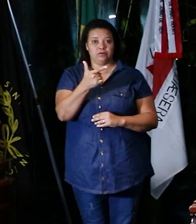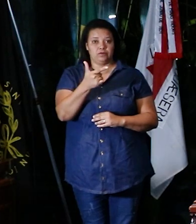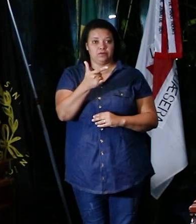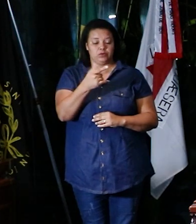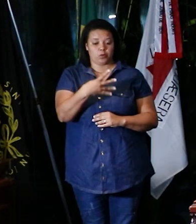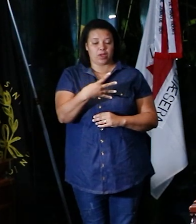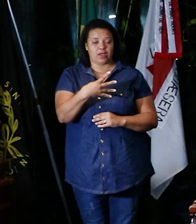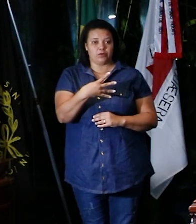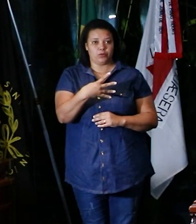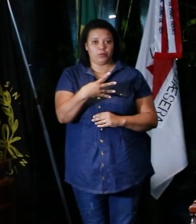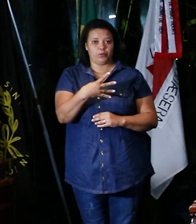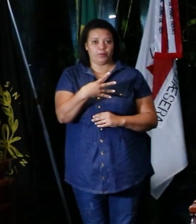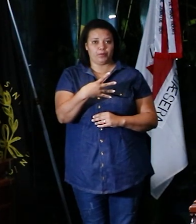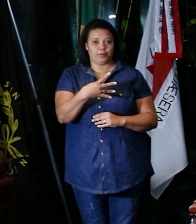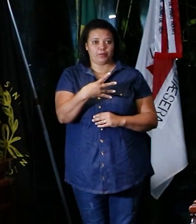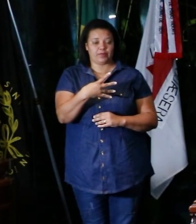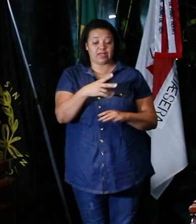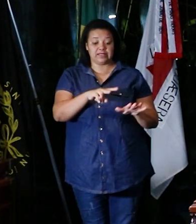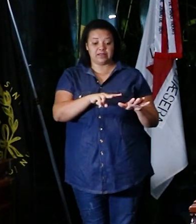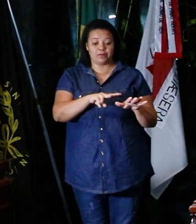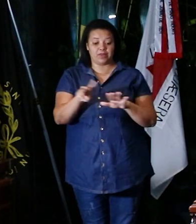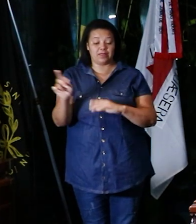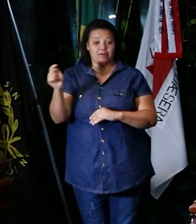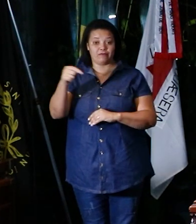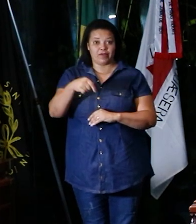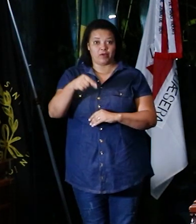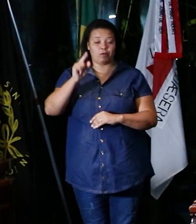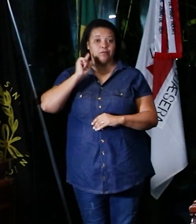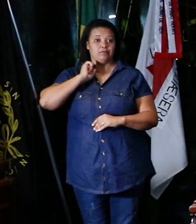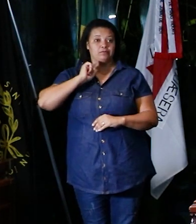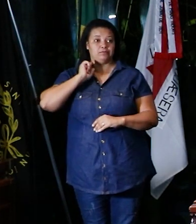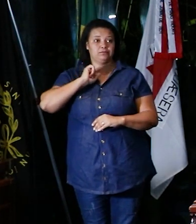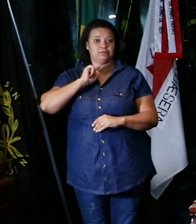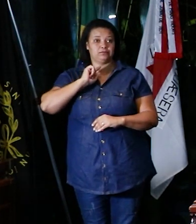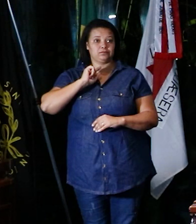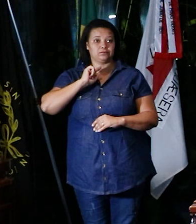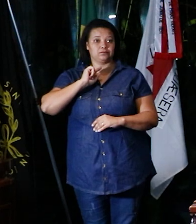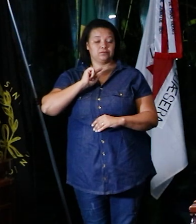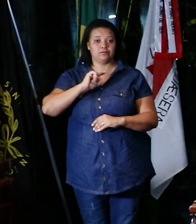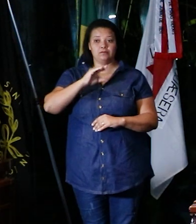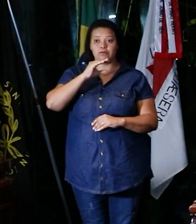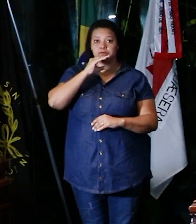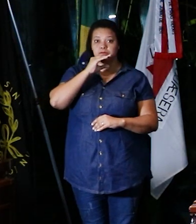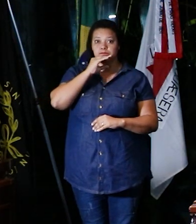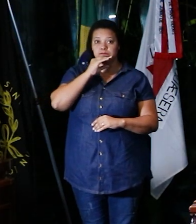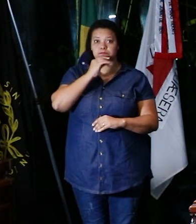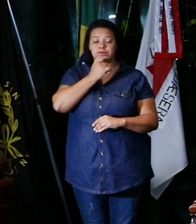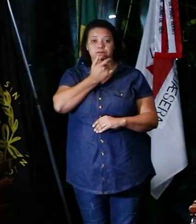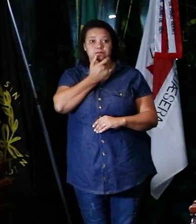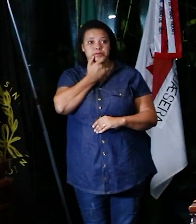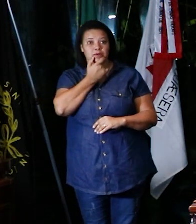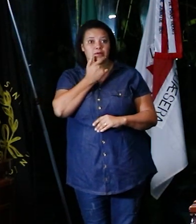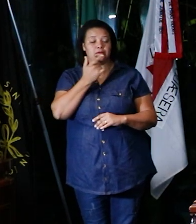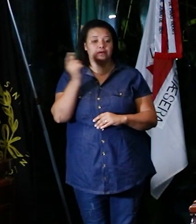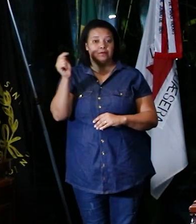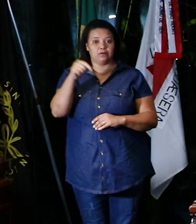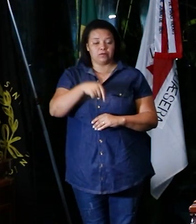a Semana veio para Minas Gerais, vamos dizer assim. Quer dizer, o Mário Andrade, Oswaldo de Andrade, Tarsila do Amaral,